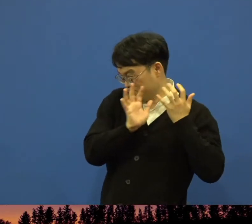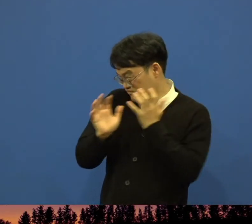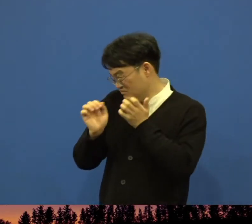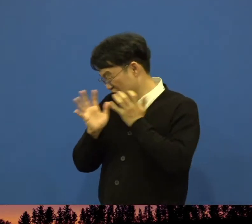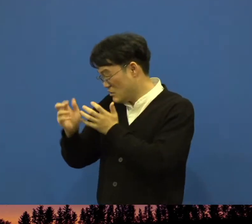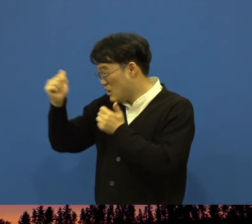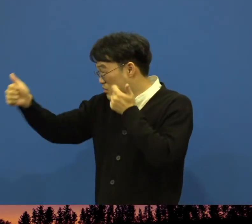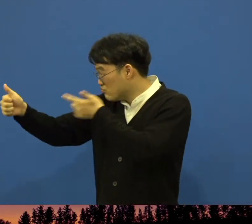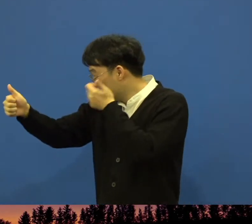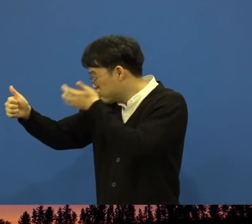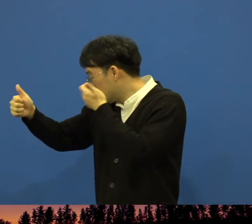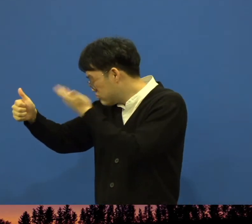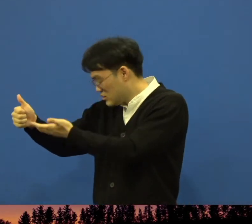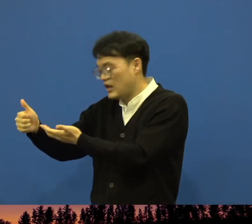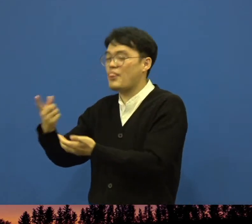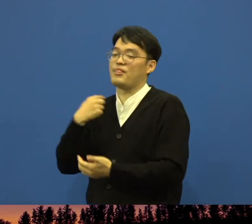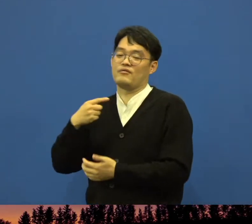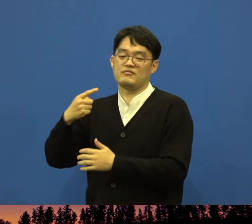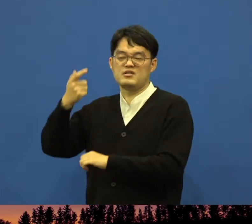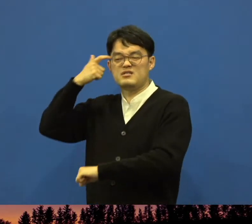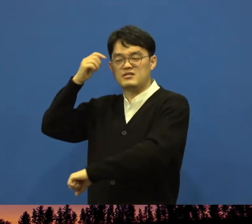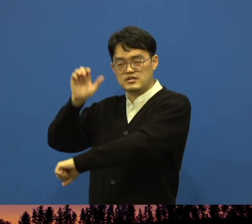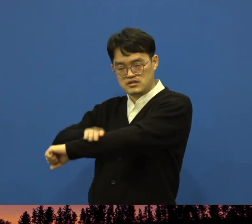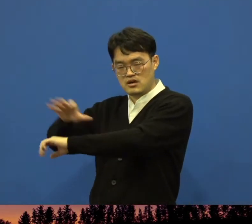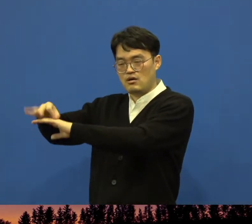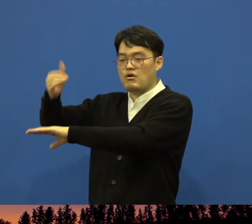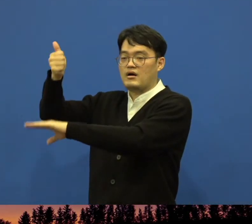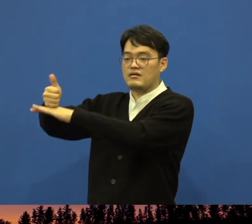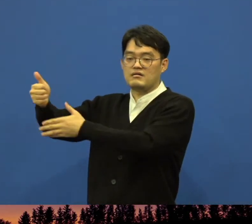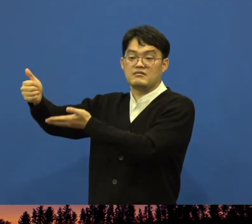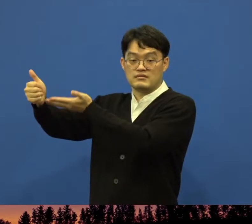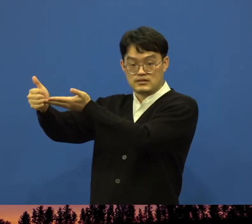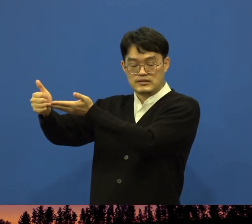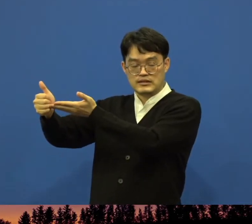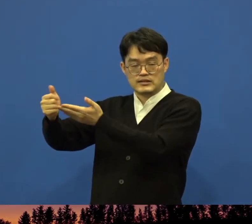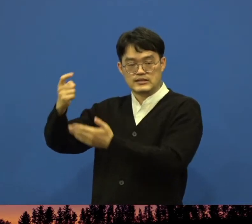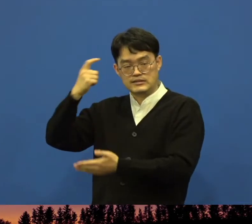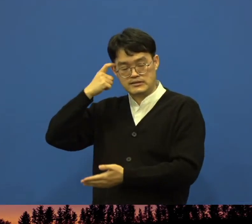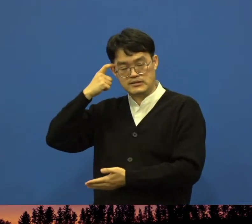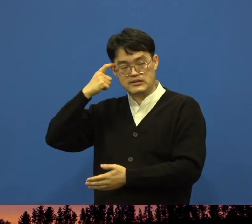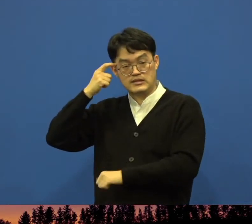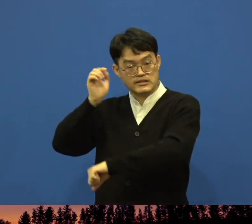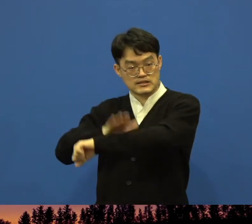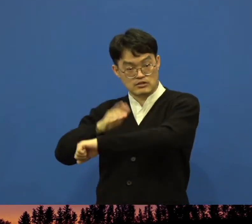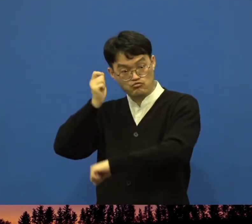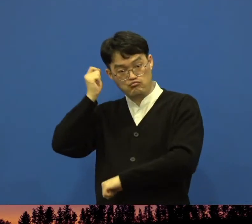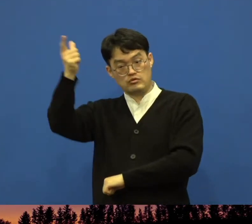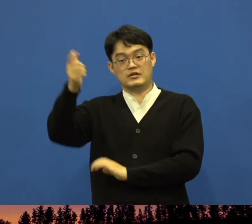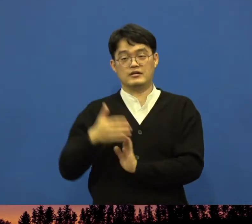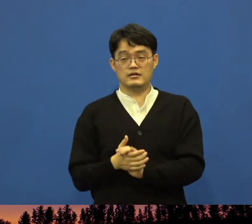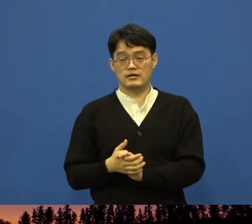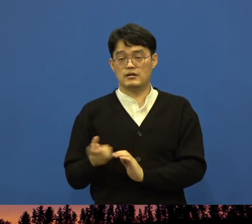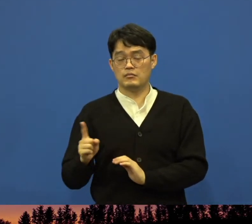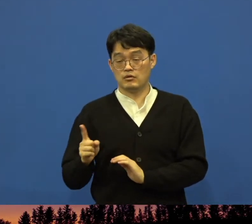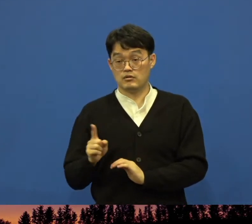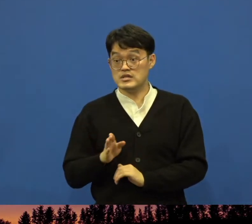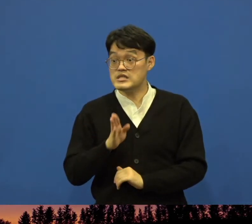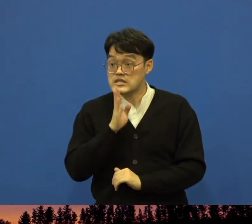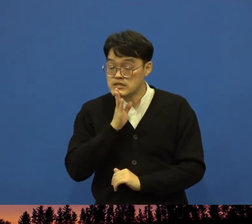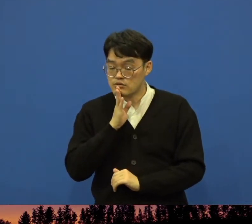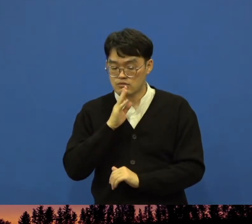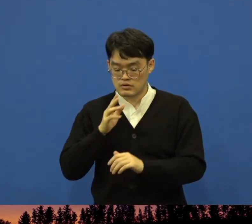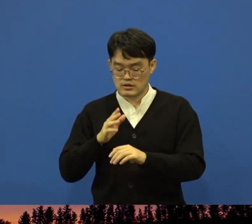솔로몬은 박식했던 사람이었어요. 그래서 실제로 이 3000잠언을